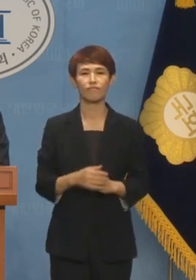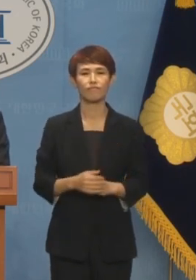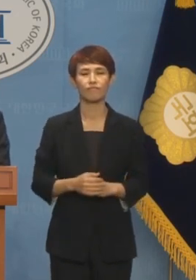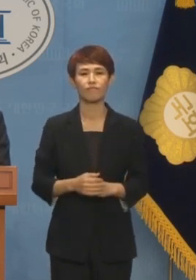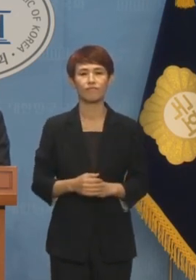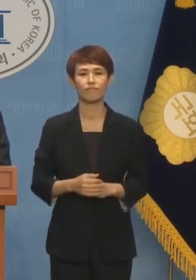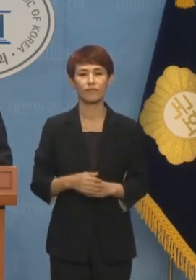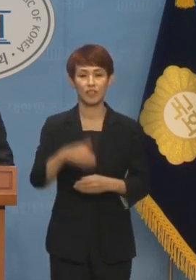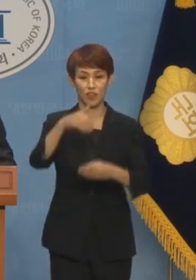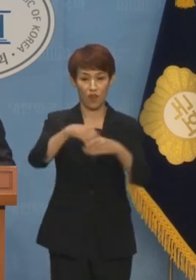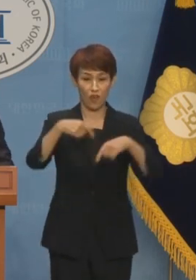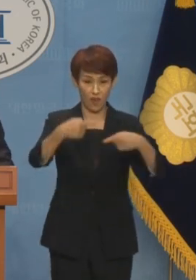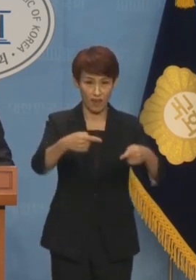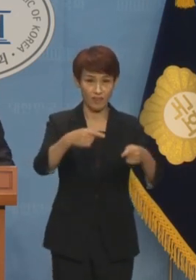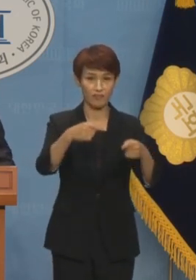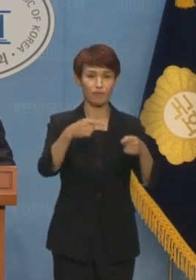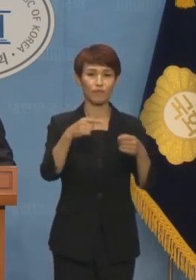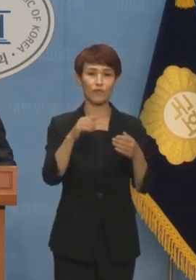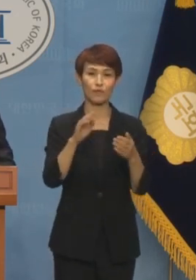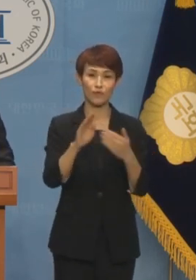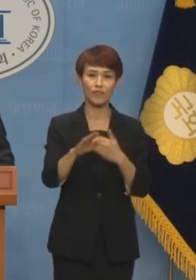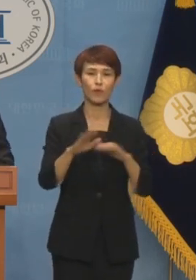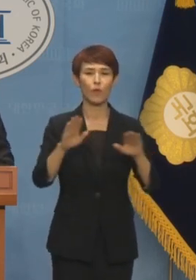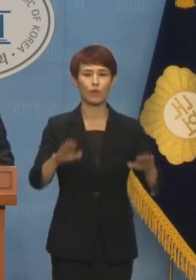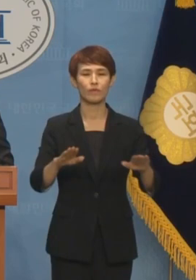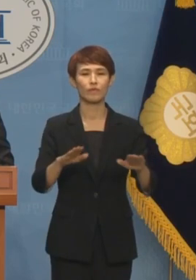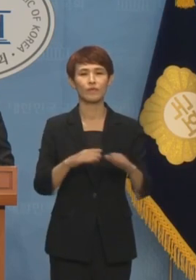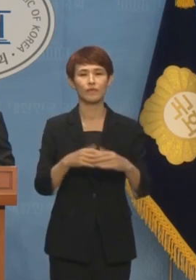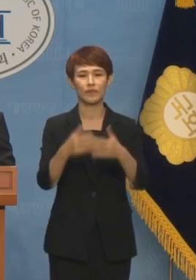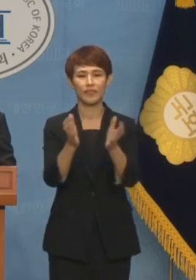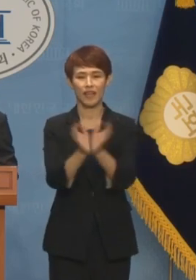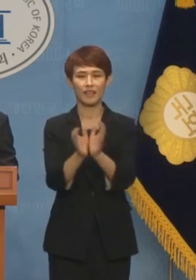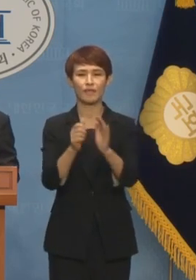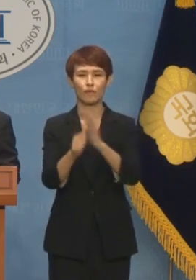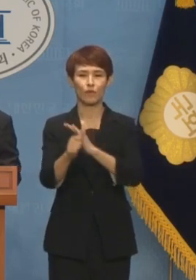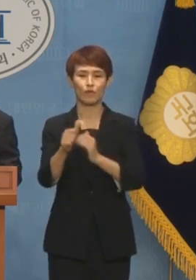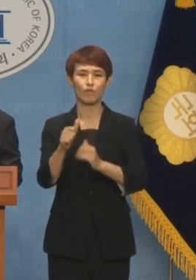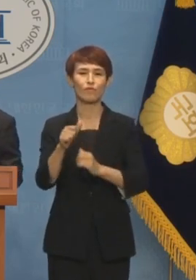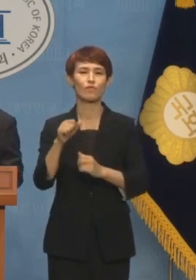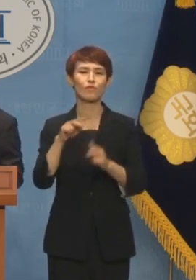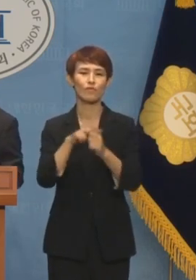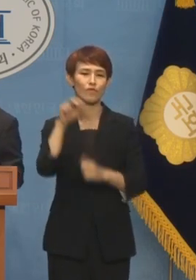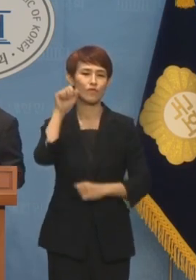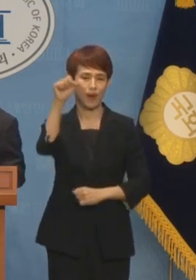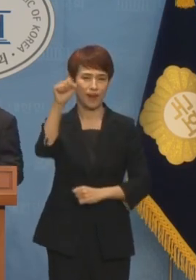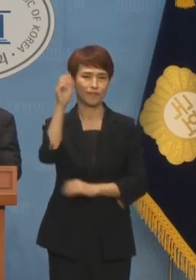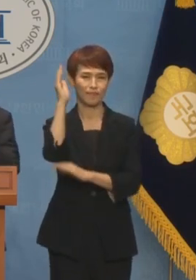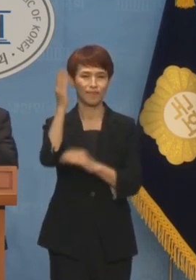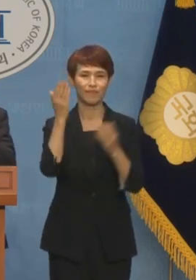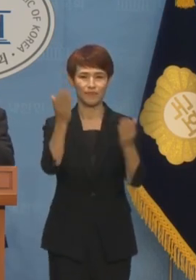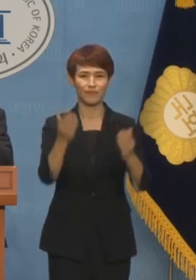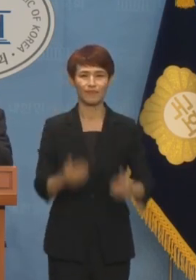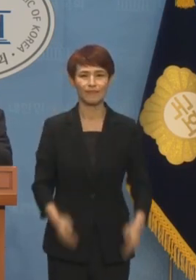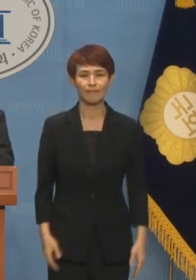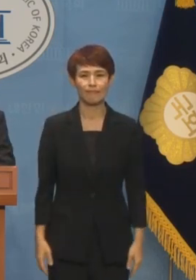됐습니다. 잘 보도해 주실 것을 부탁드리겠습니다. 그럼 지금부터 전성균